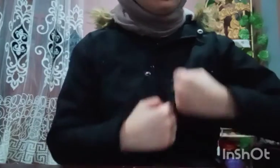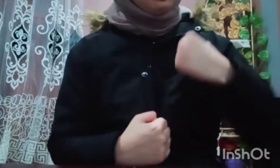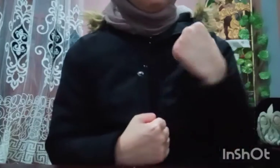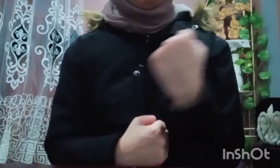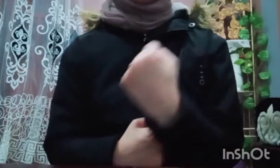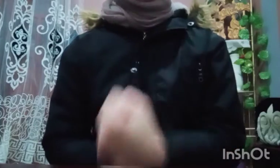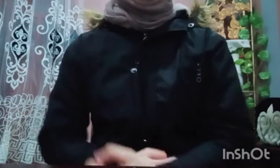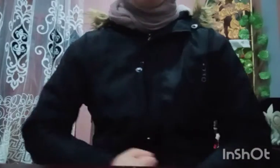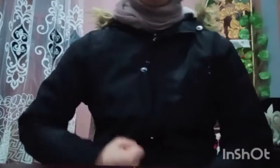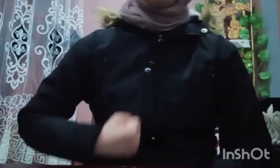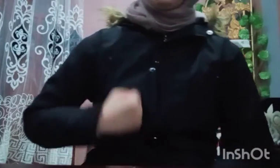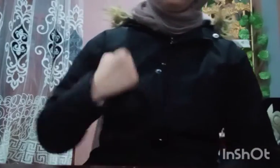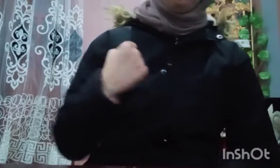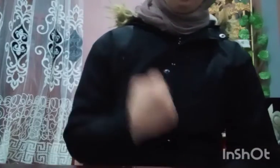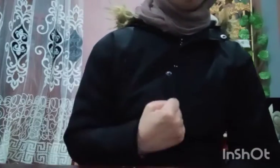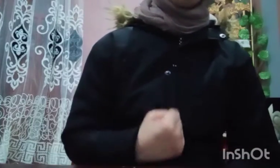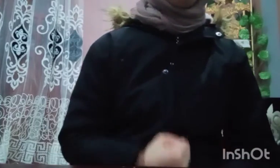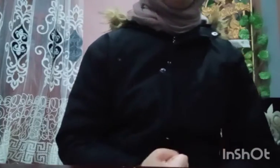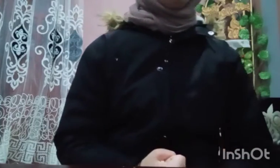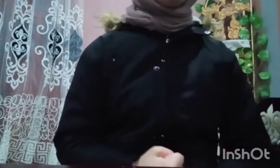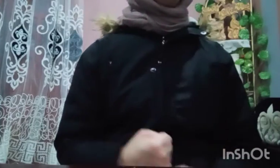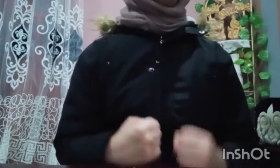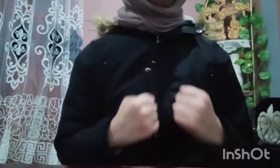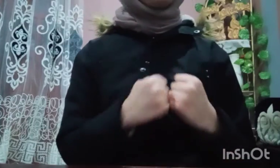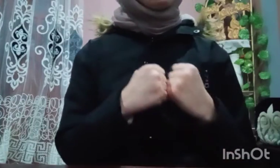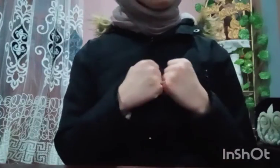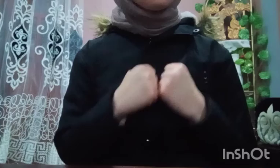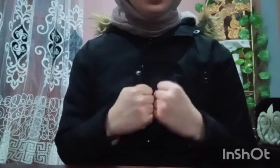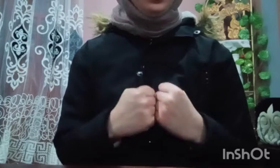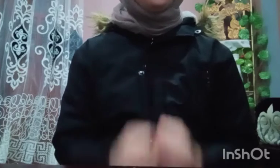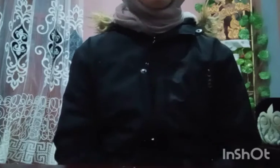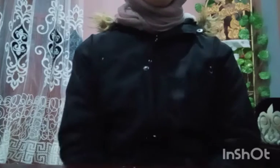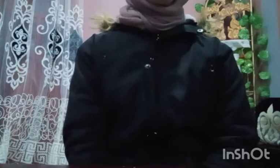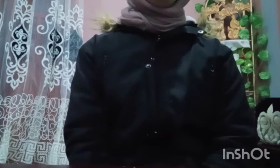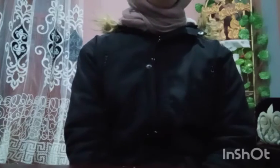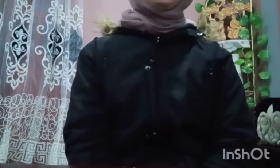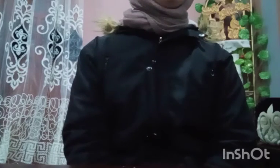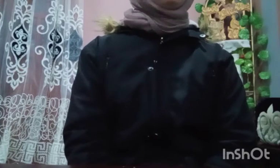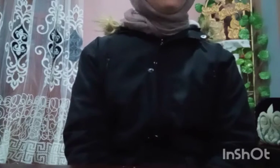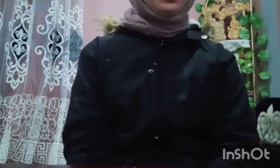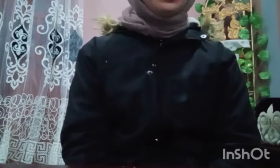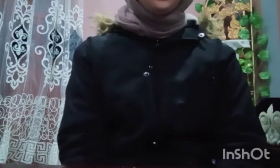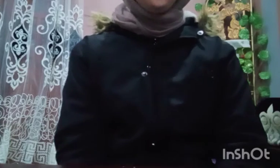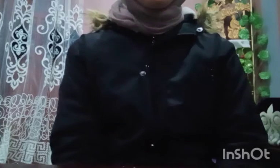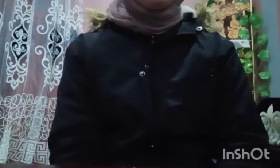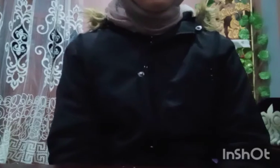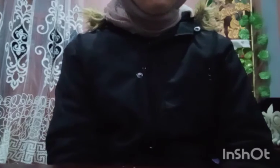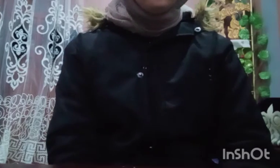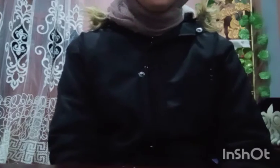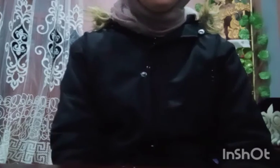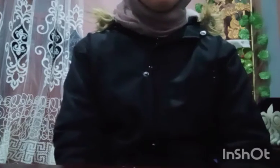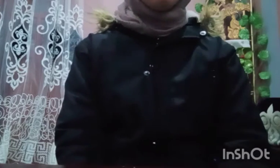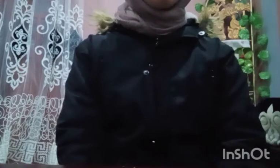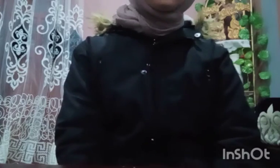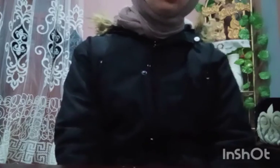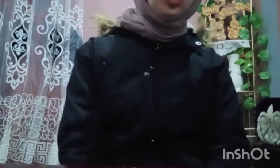نتصدى للصعاب نتصدى للخوف قدرت نتمكن صح خلت نقرا كنت دروس شوي